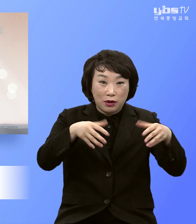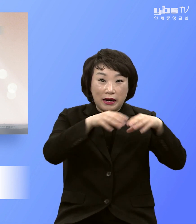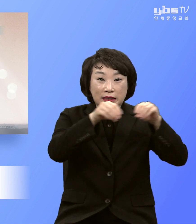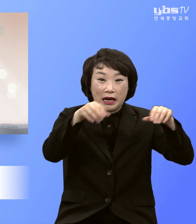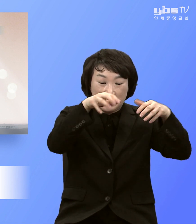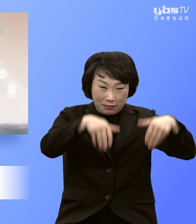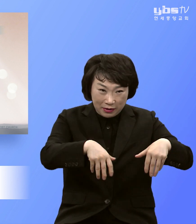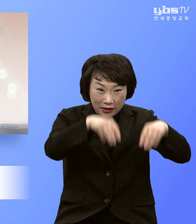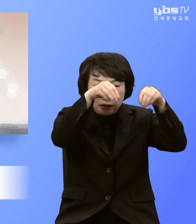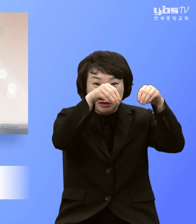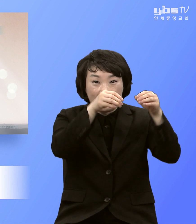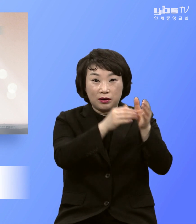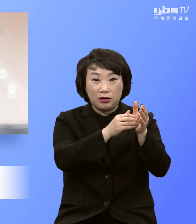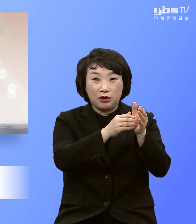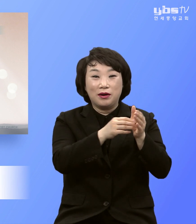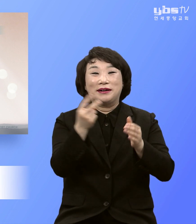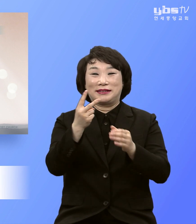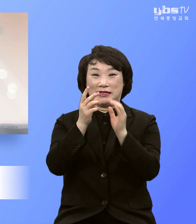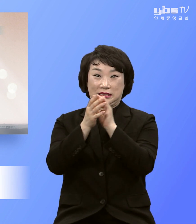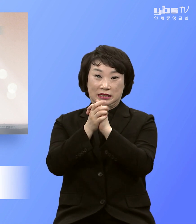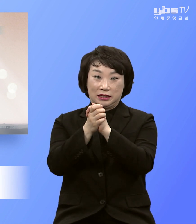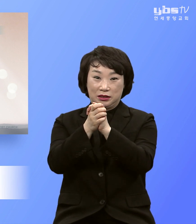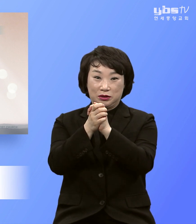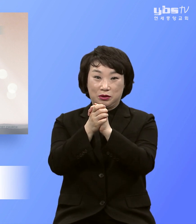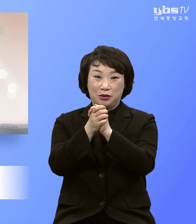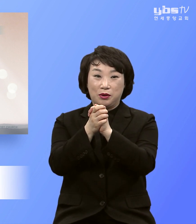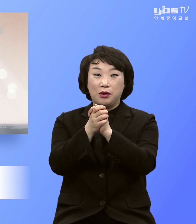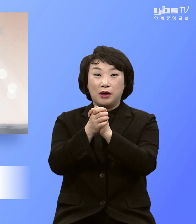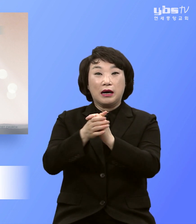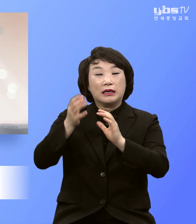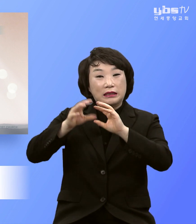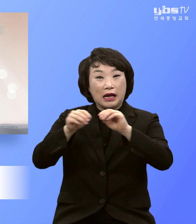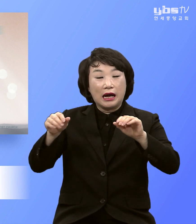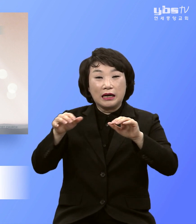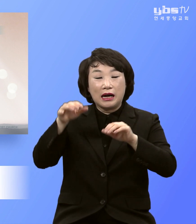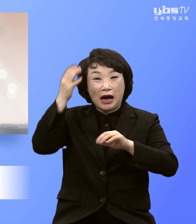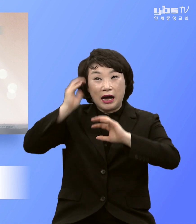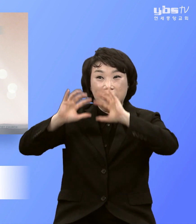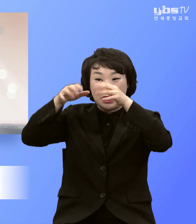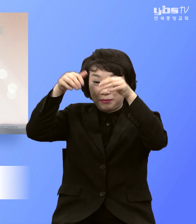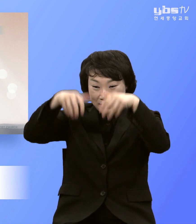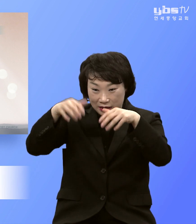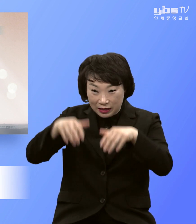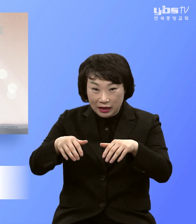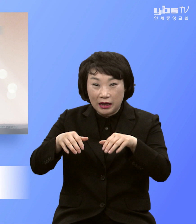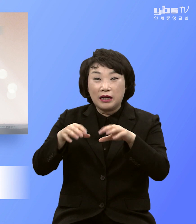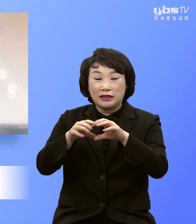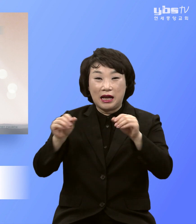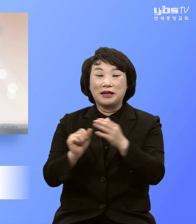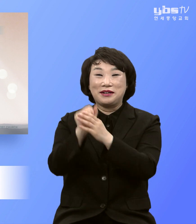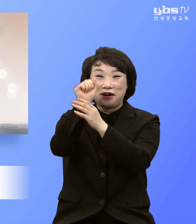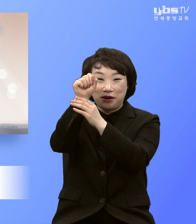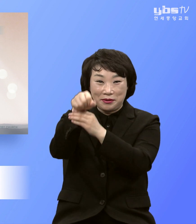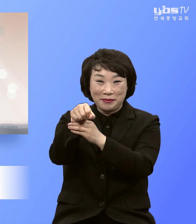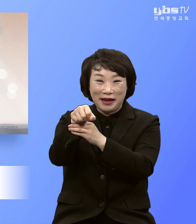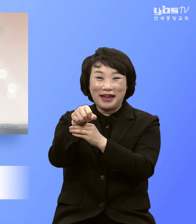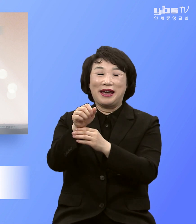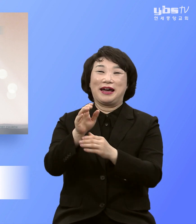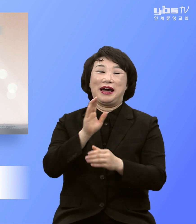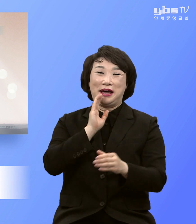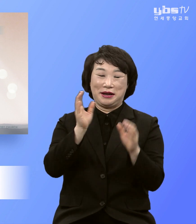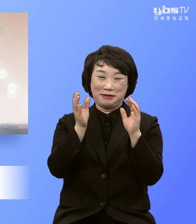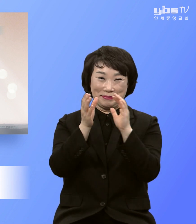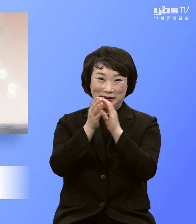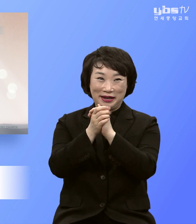6개월 동안 땅에 비가 아니오고 다시 기도한즉 하늘이 비를 주고 땅이 열매를